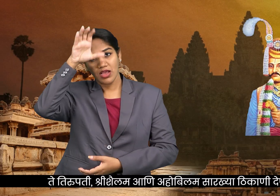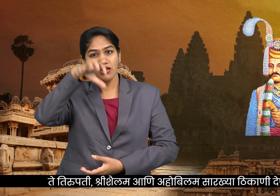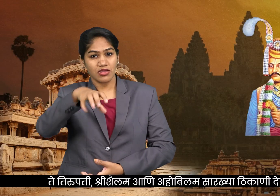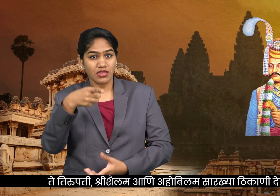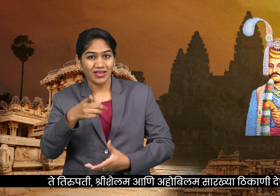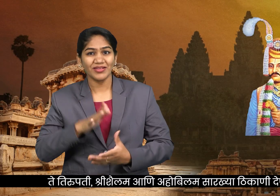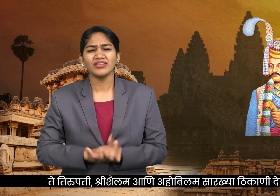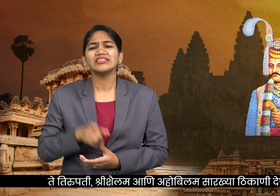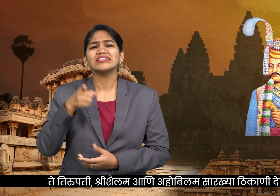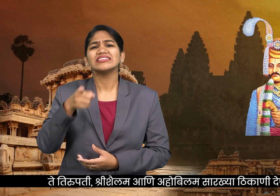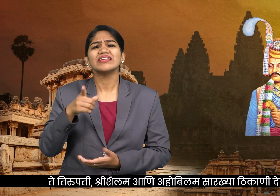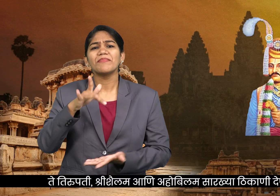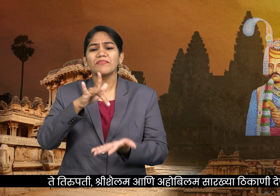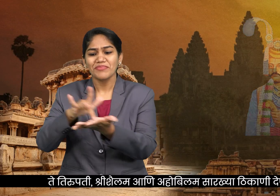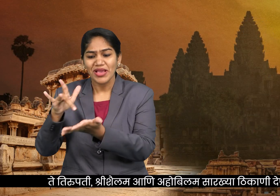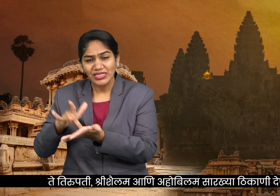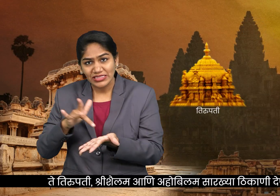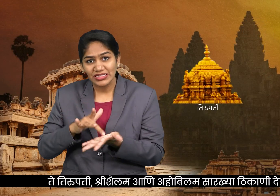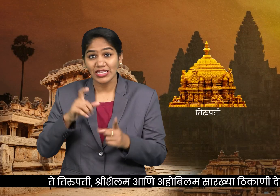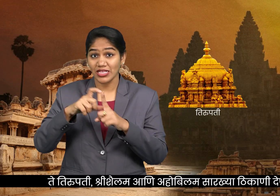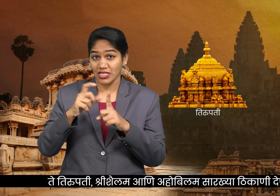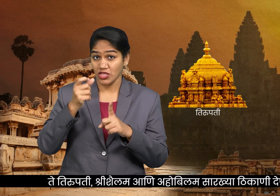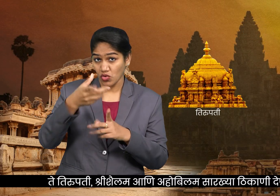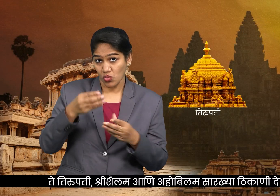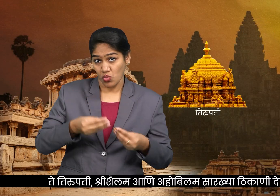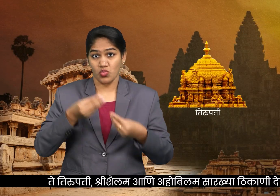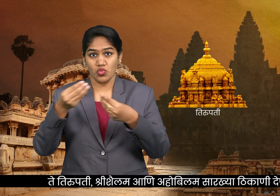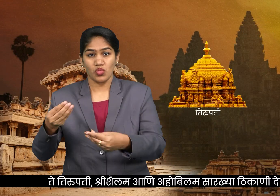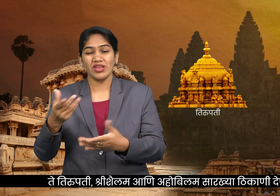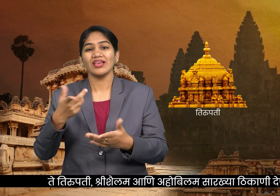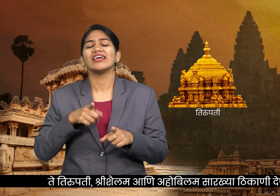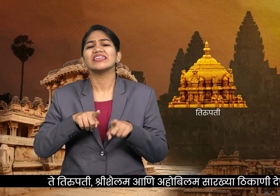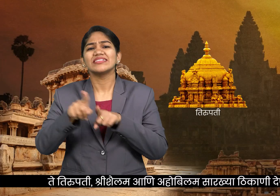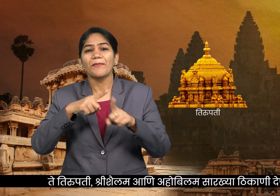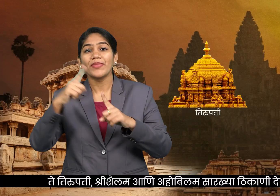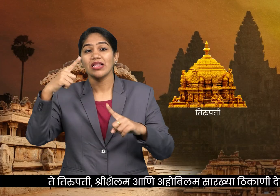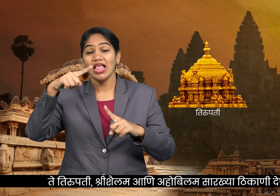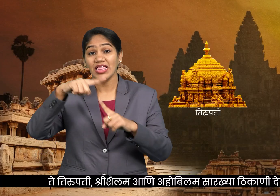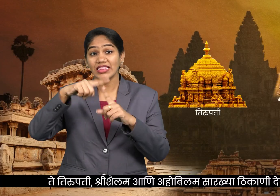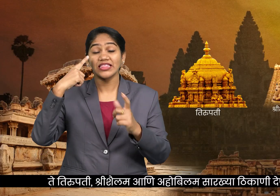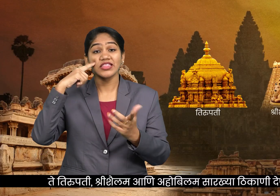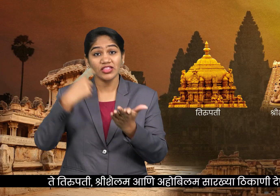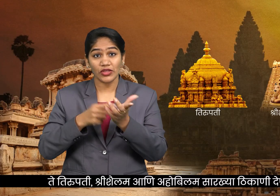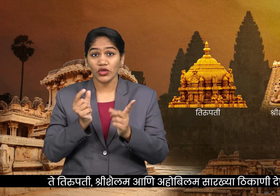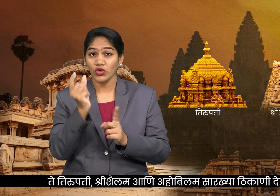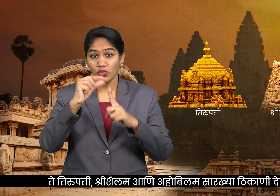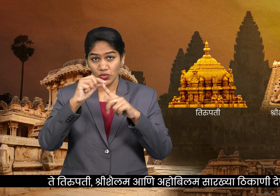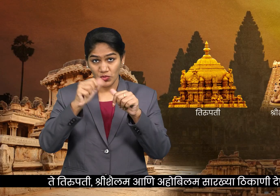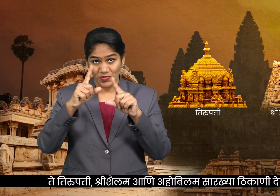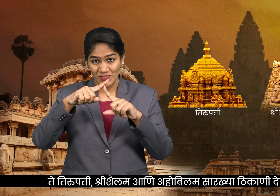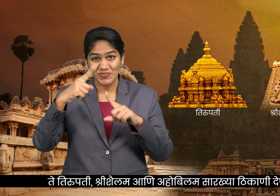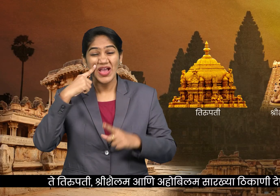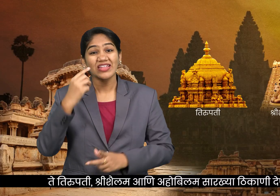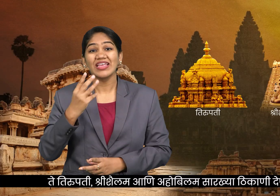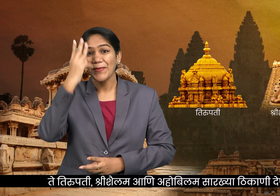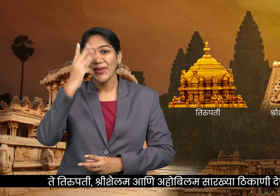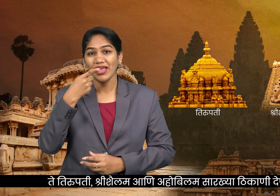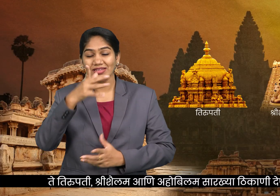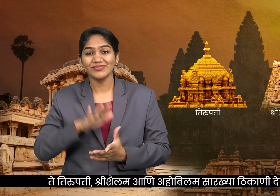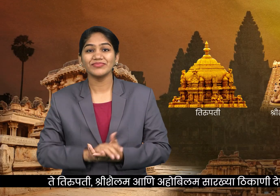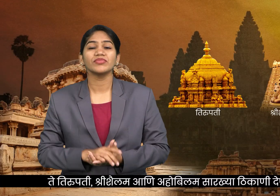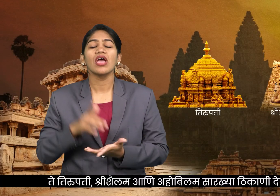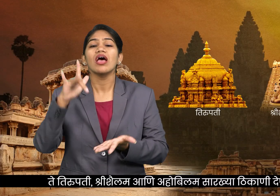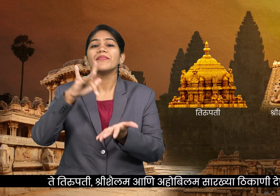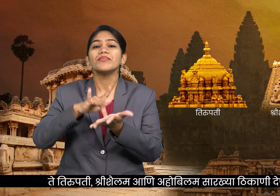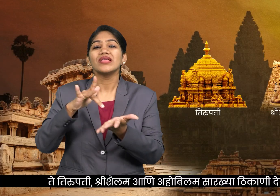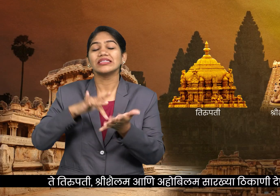ते तिरुपती, श्रीशैलम आणि अहोबिलम सारख्या ठिकाणी देणग्या